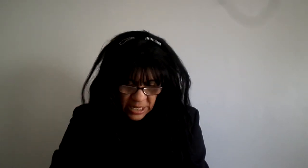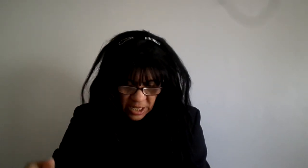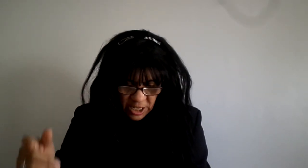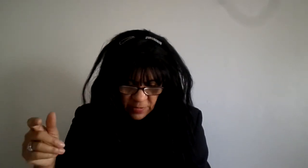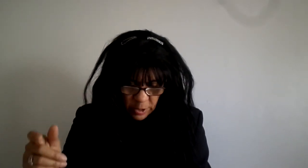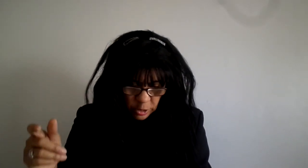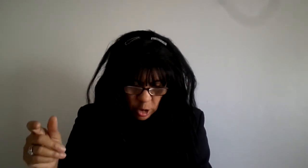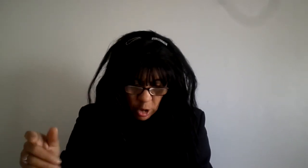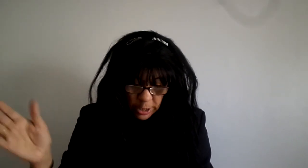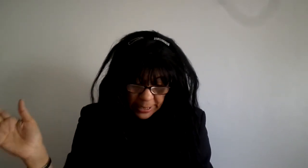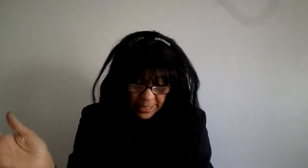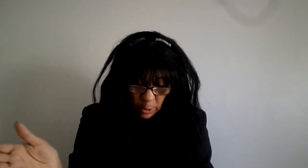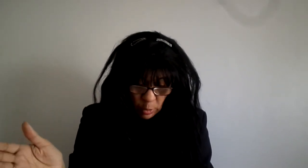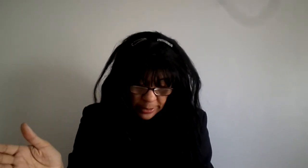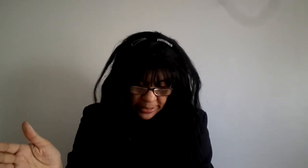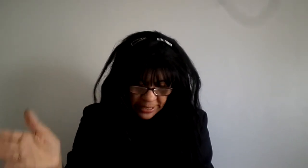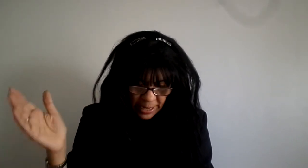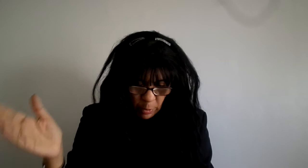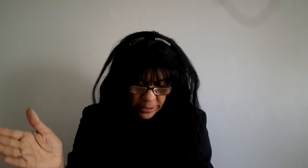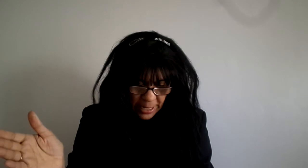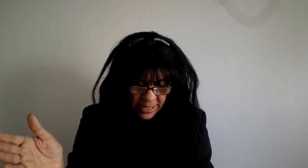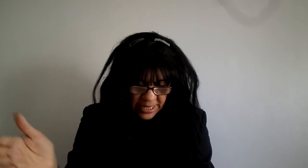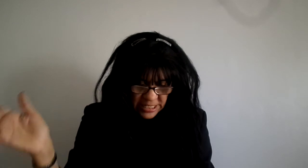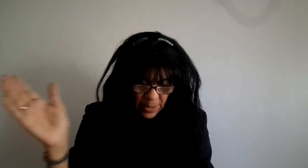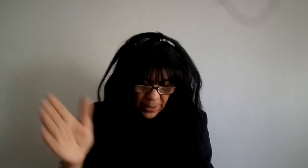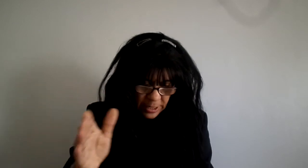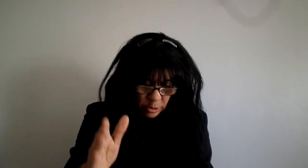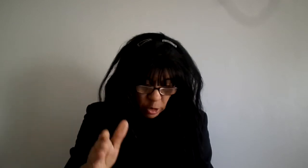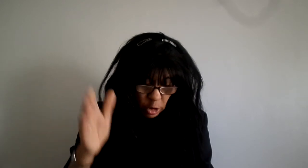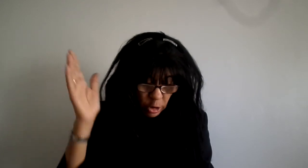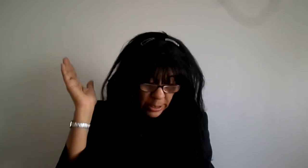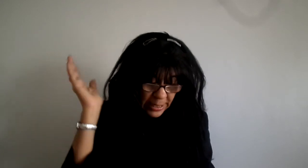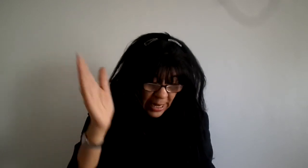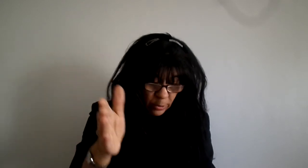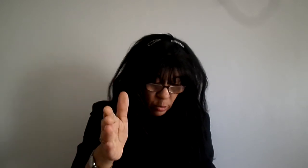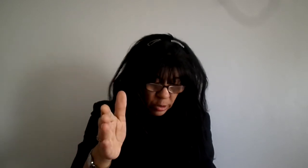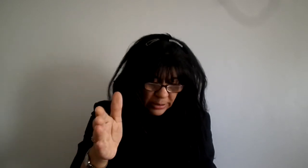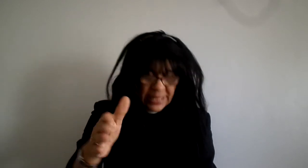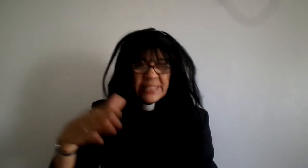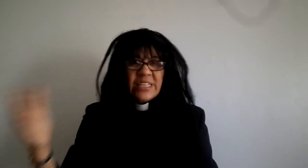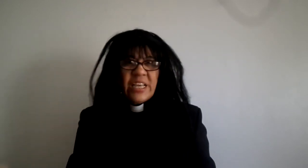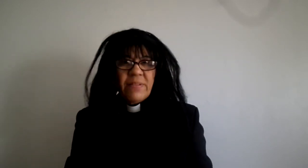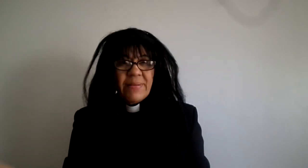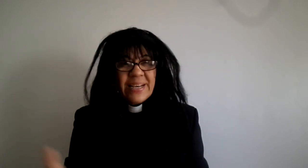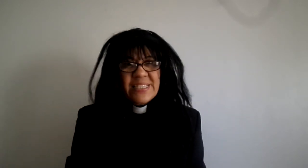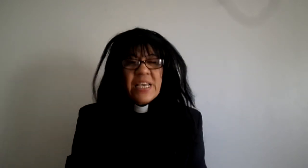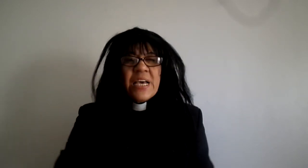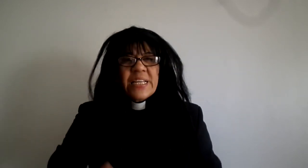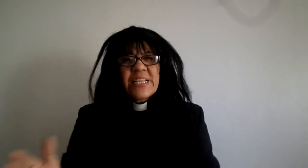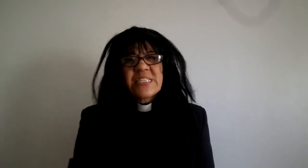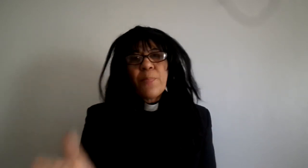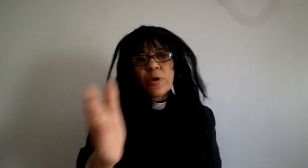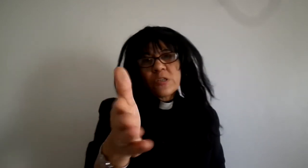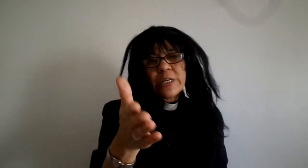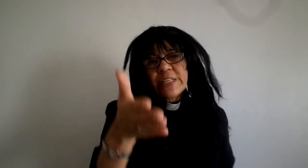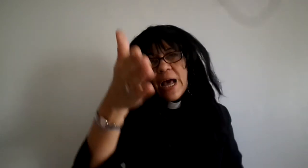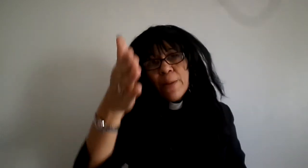Y vio Dios que la luz era buena, separó Dios la luz de las tinieblas, ¿verdad que sí? Quiere decir, por eso es tiene al